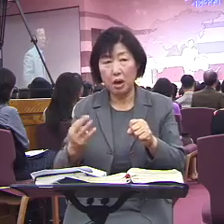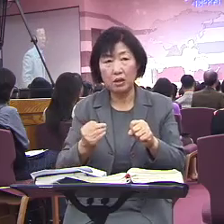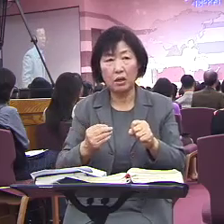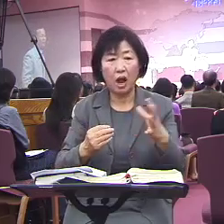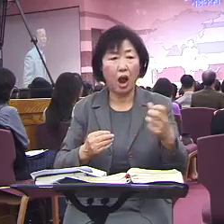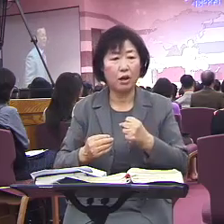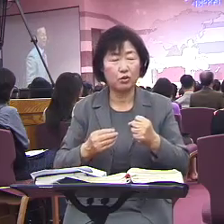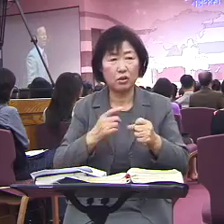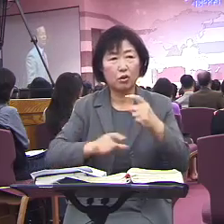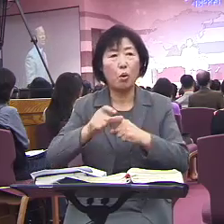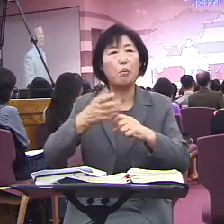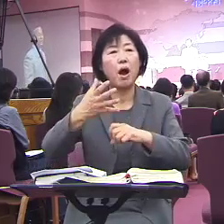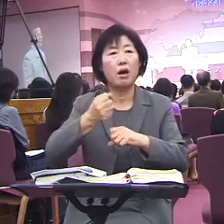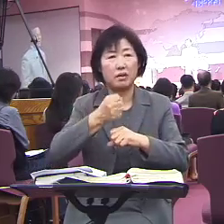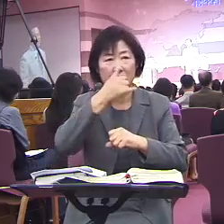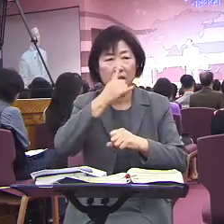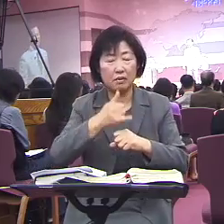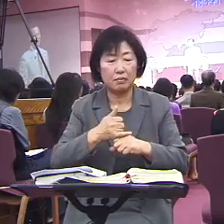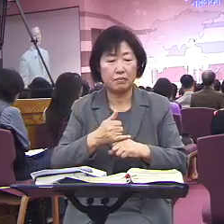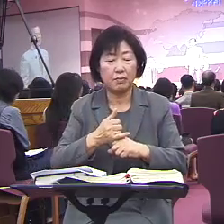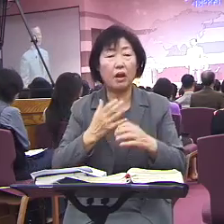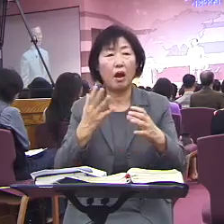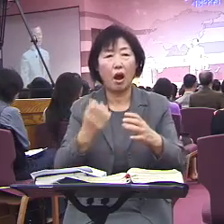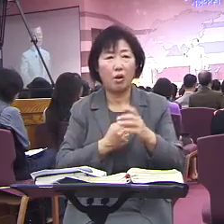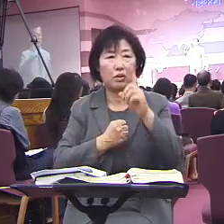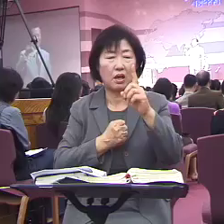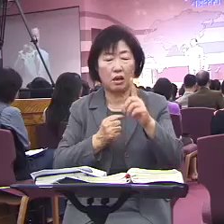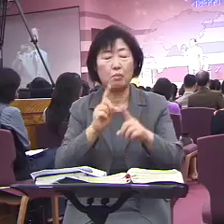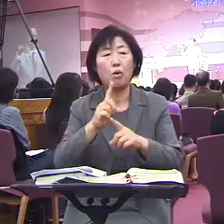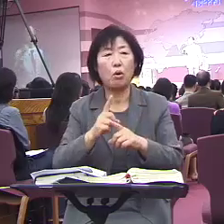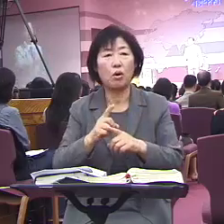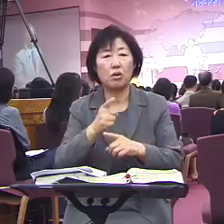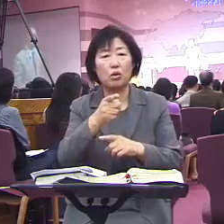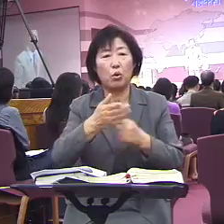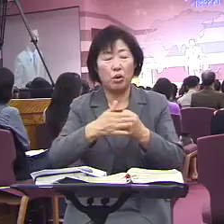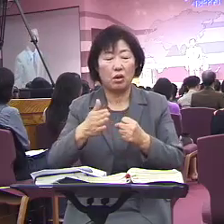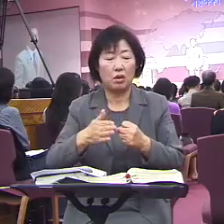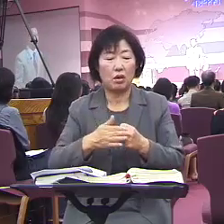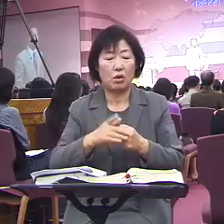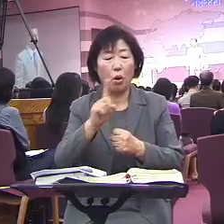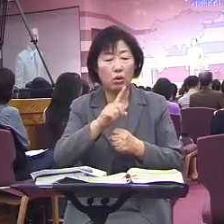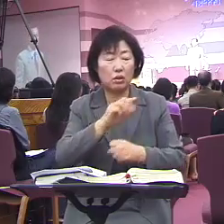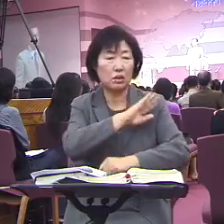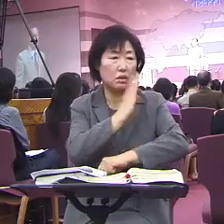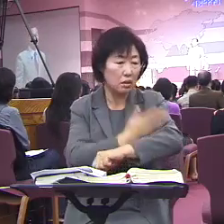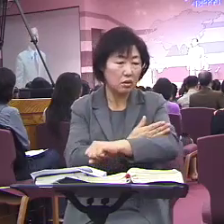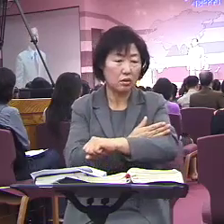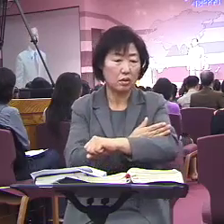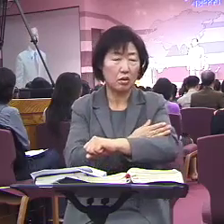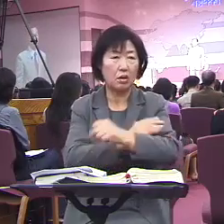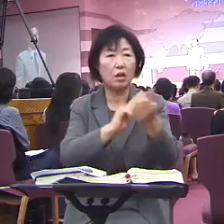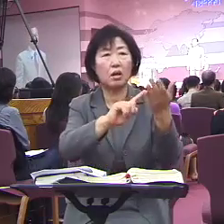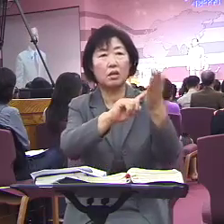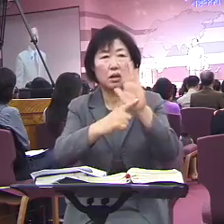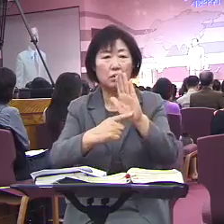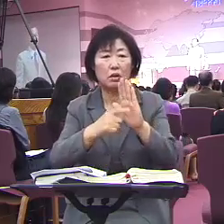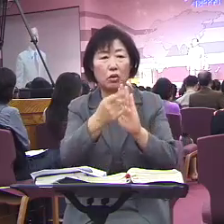많다. 갖고 있는 것 하나가 너로 인하여 어떠한 능력을 발휘하게 할 줄 아느냐?